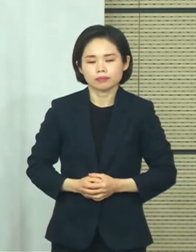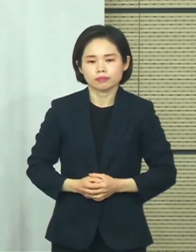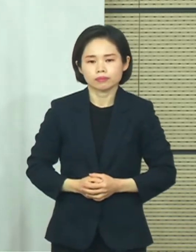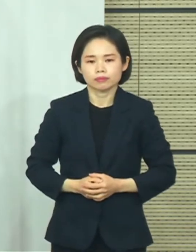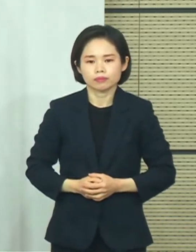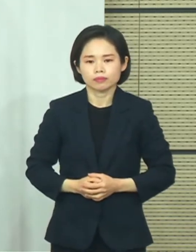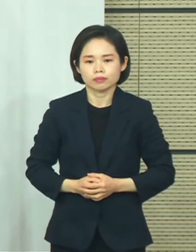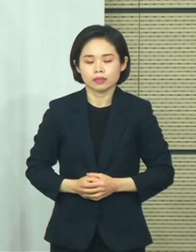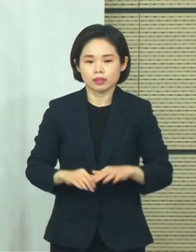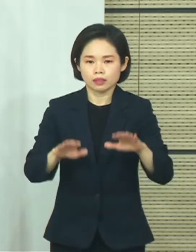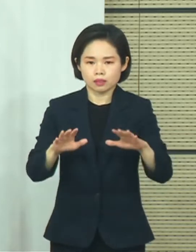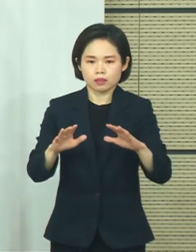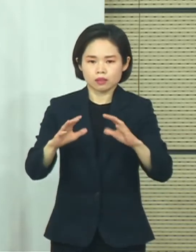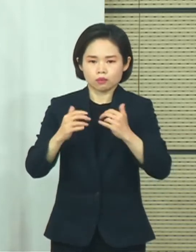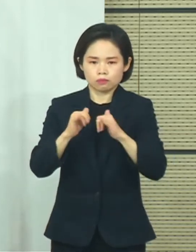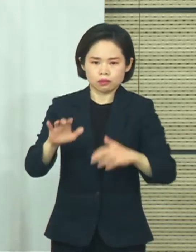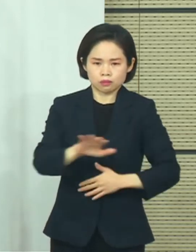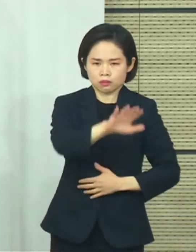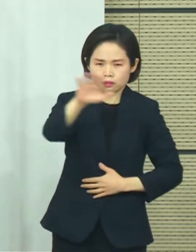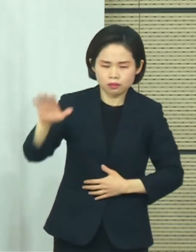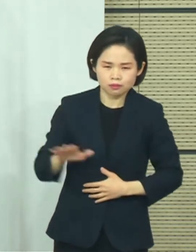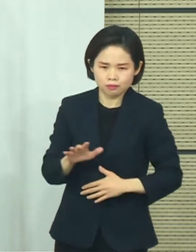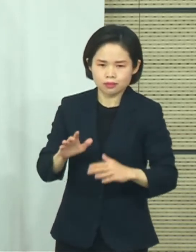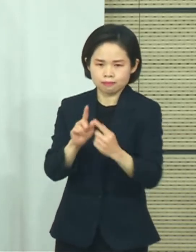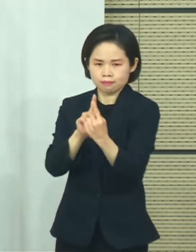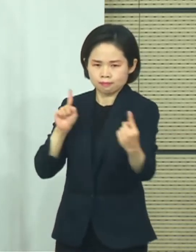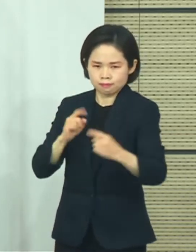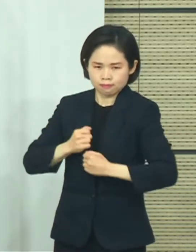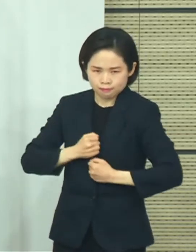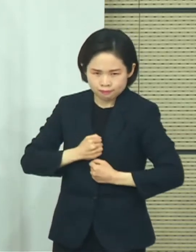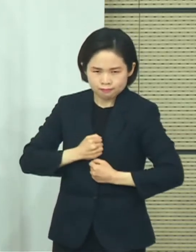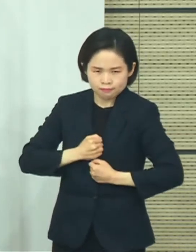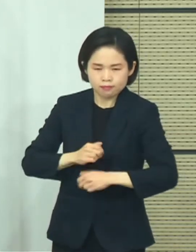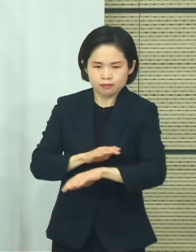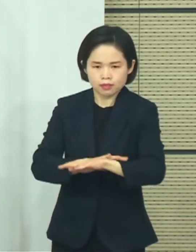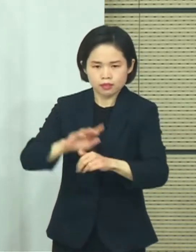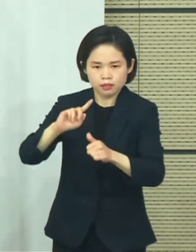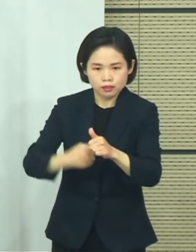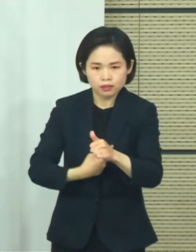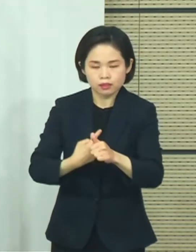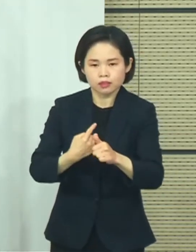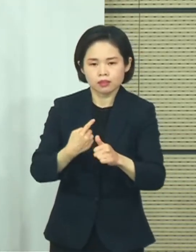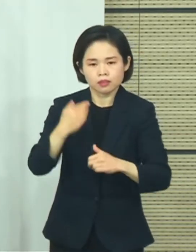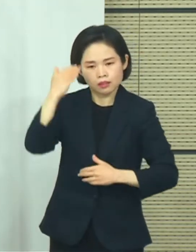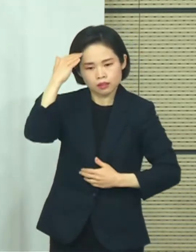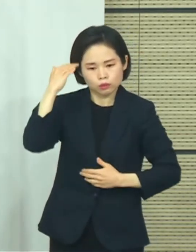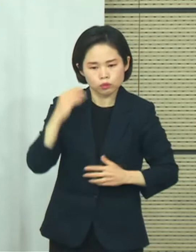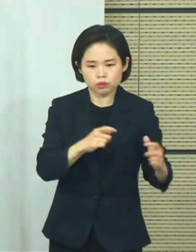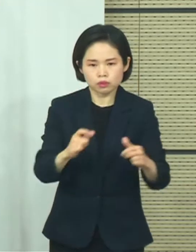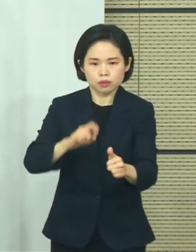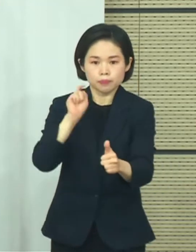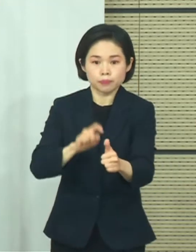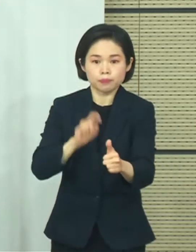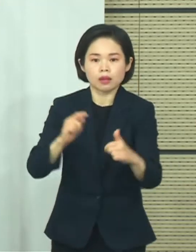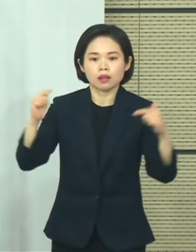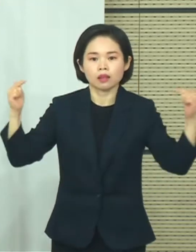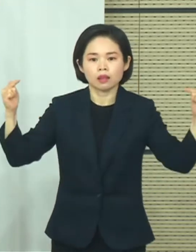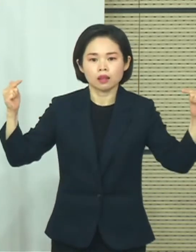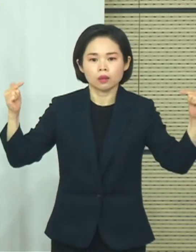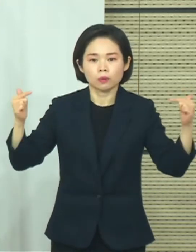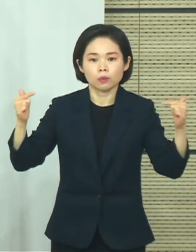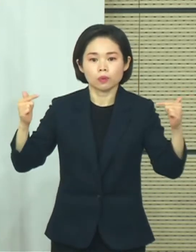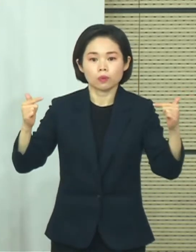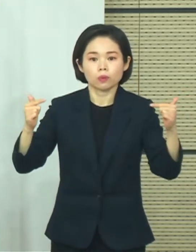전국민적인 그리도 기 노력으로 국내 환자 발생 수가 안정적으로 감소하는 추세를 보이고